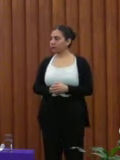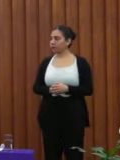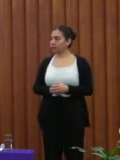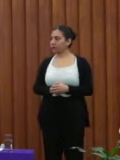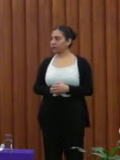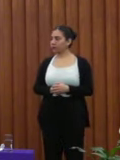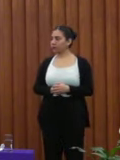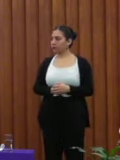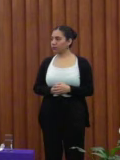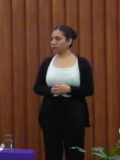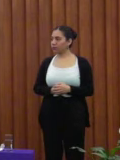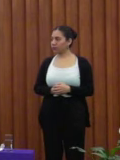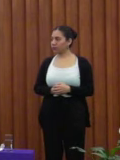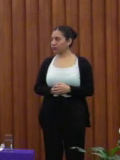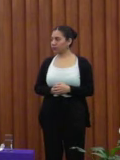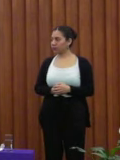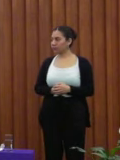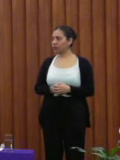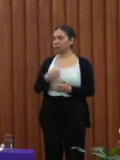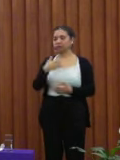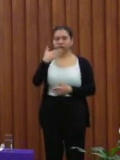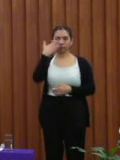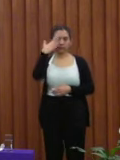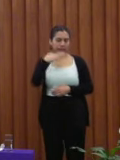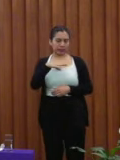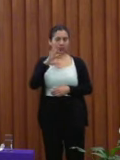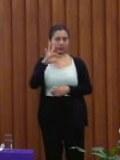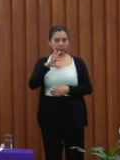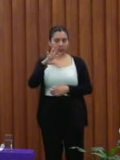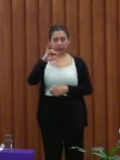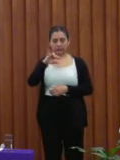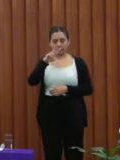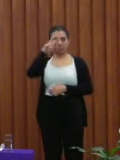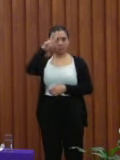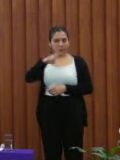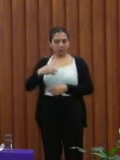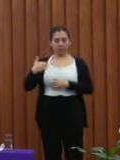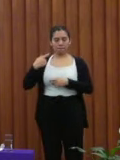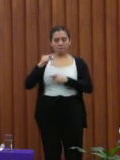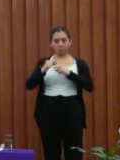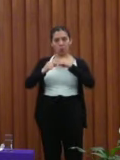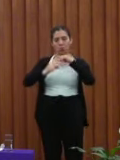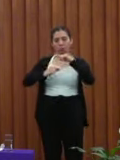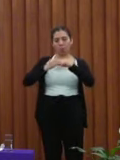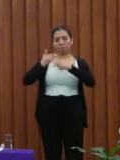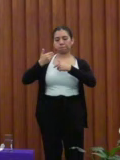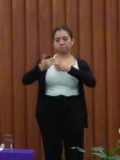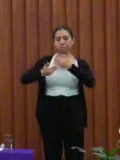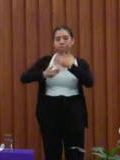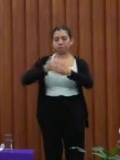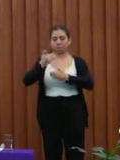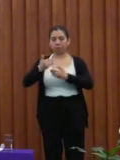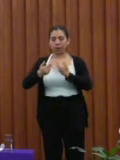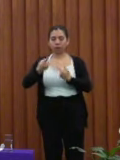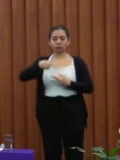yo sé que se han hecho cosas, se han avanzado. El año pasado trabajamos con la Procuraduría General de la República y